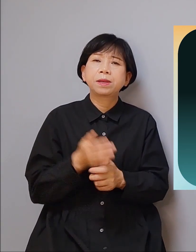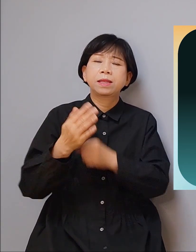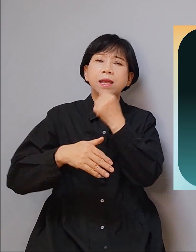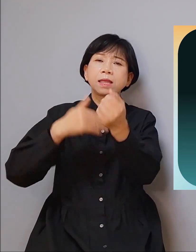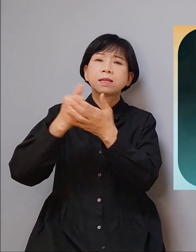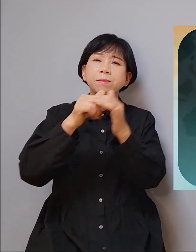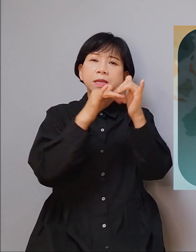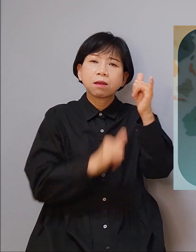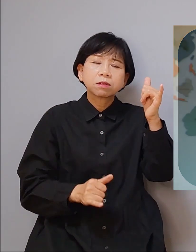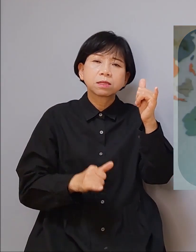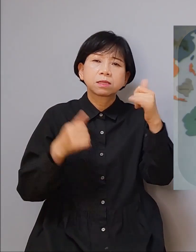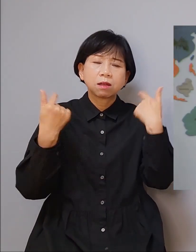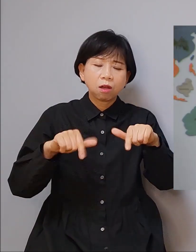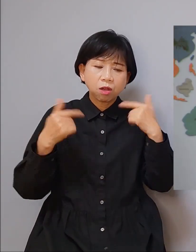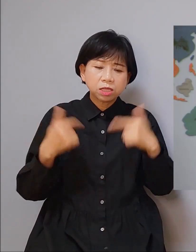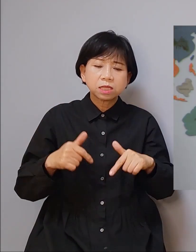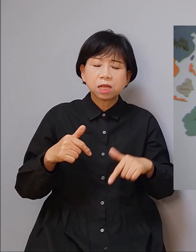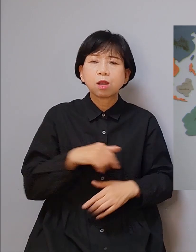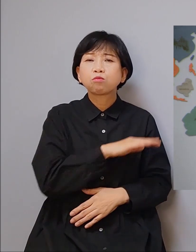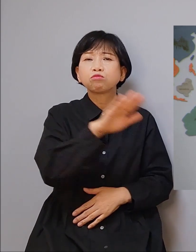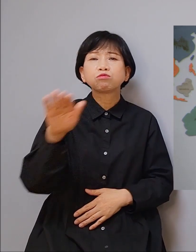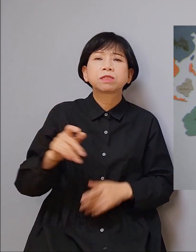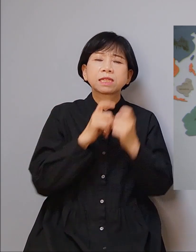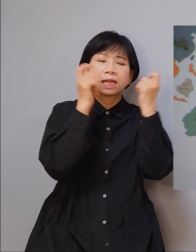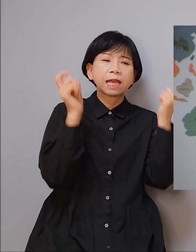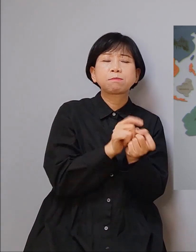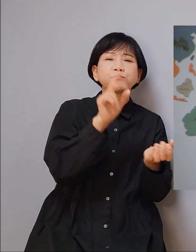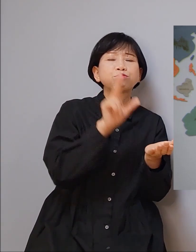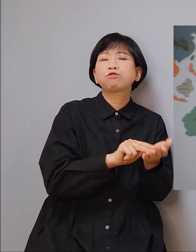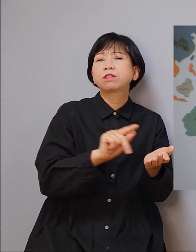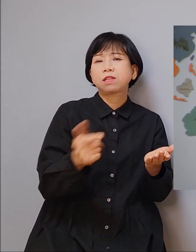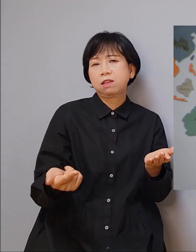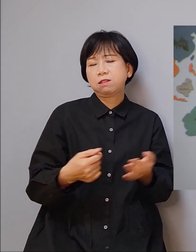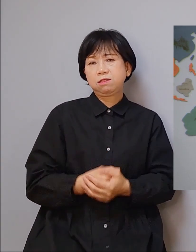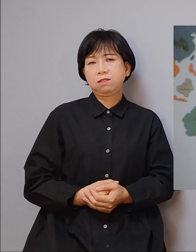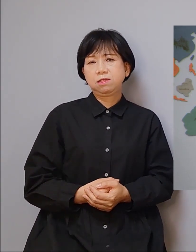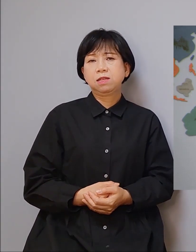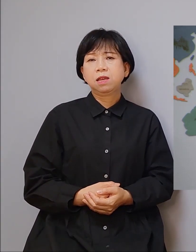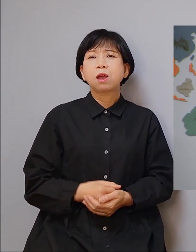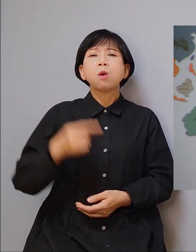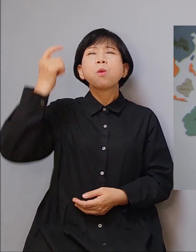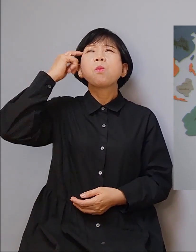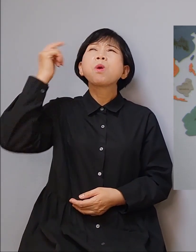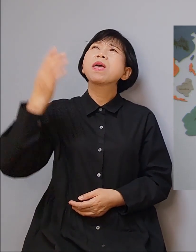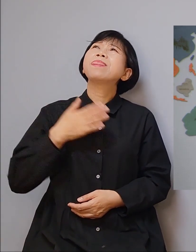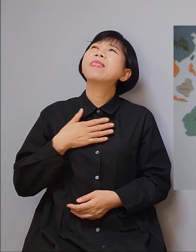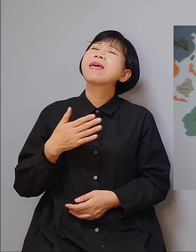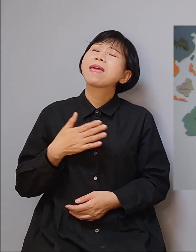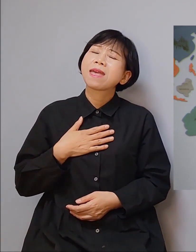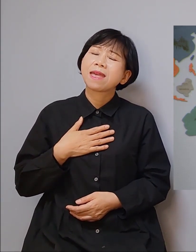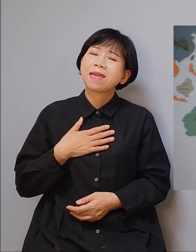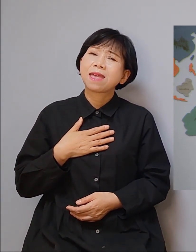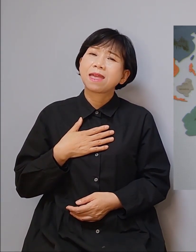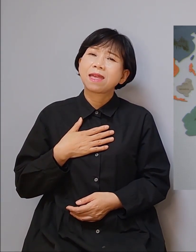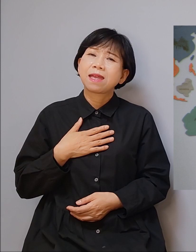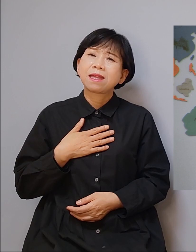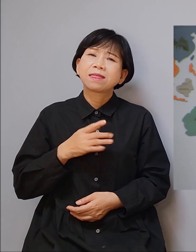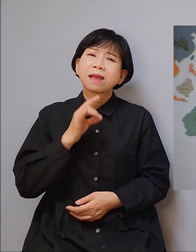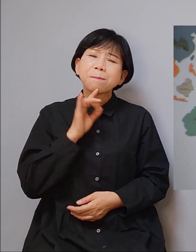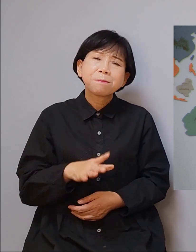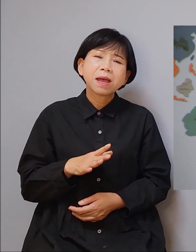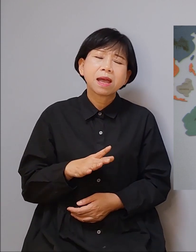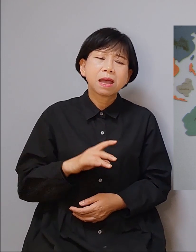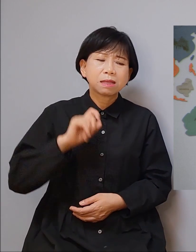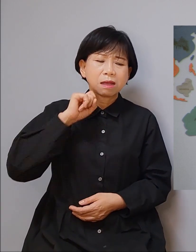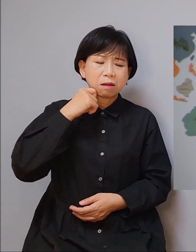역사는 언제나 우리 개개인의 문제가 아닙니다. 왜 하필 나인가? 왜 하필 내 가정인가? 왜 나만 이렇게